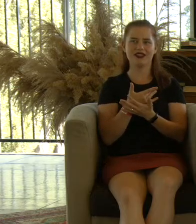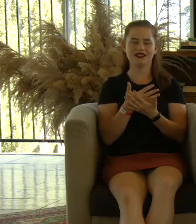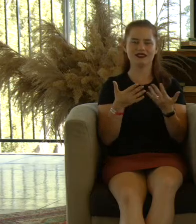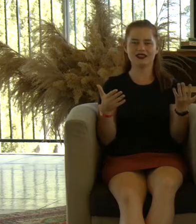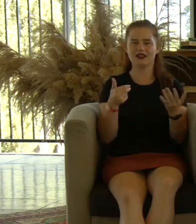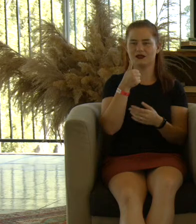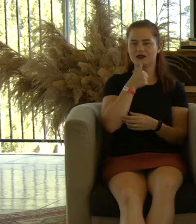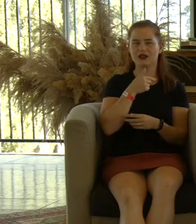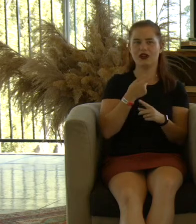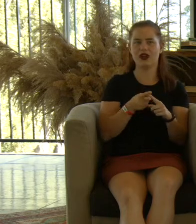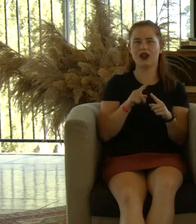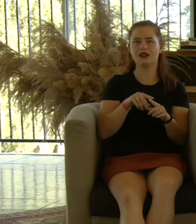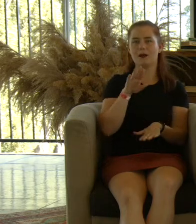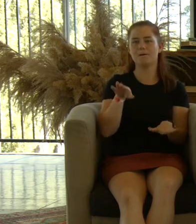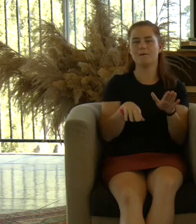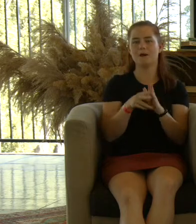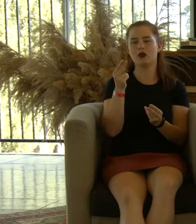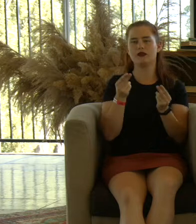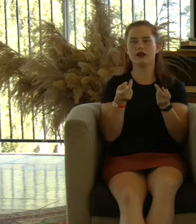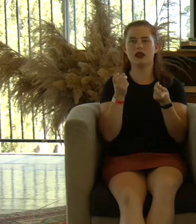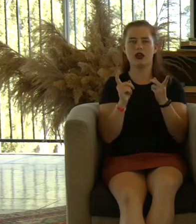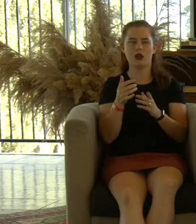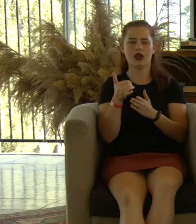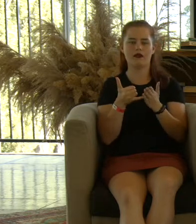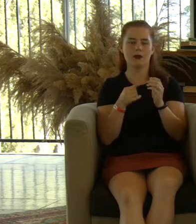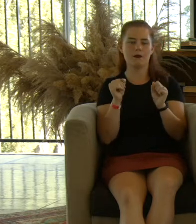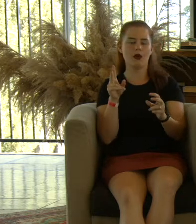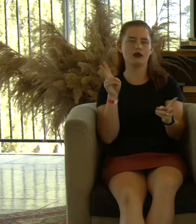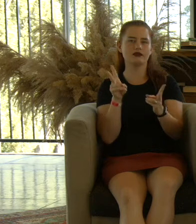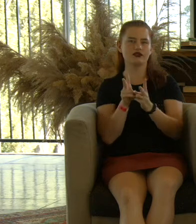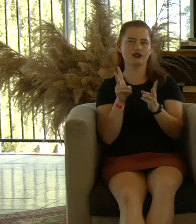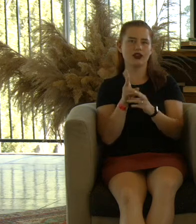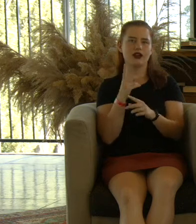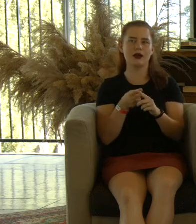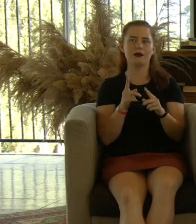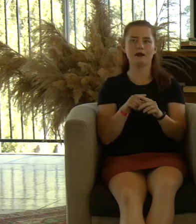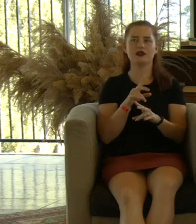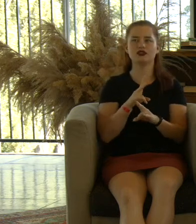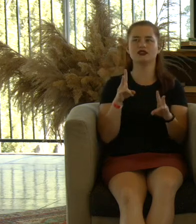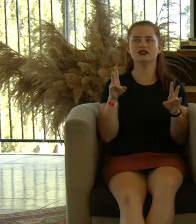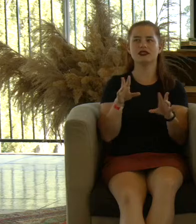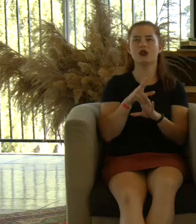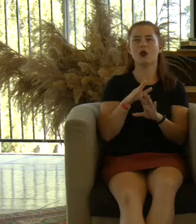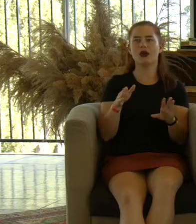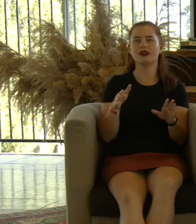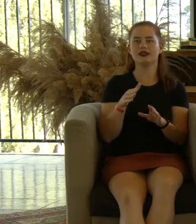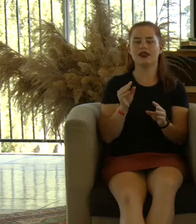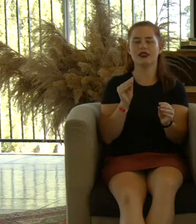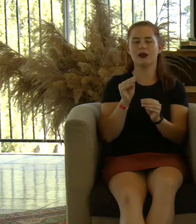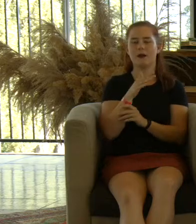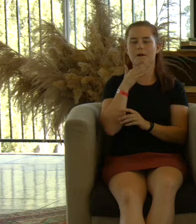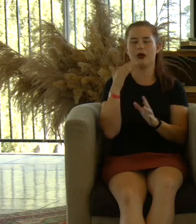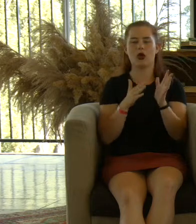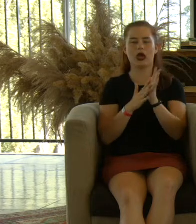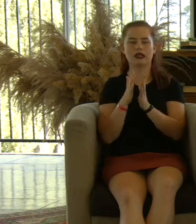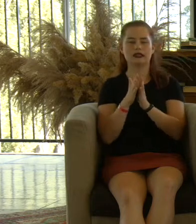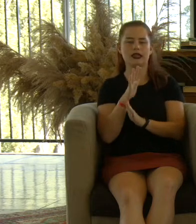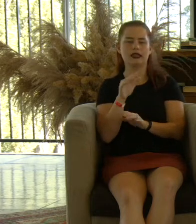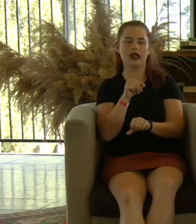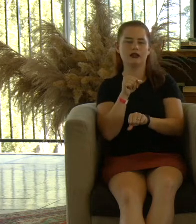это подыгрывание, то в натуральных винах это может встречаться, потому что никто не бахнул много серы, это не остановил, и они снова